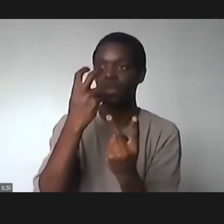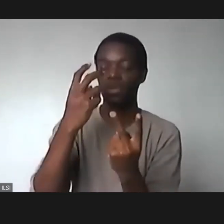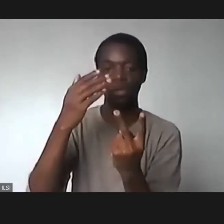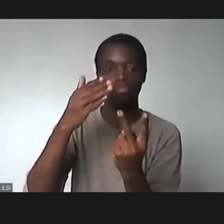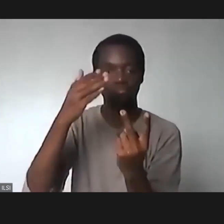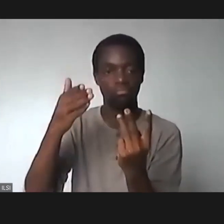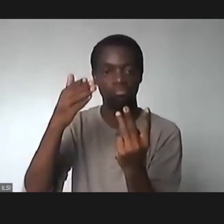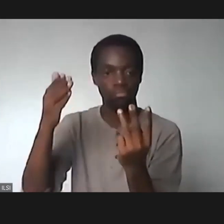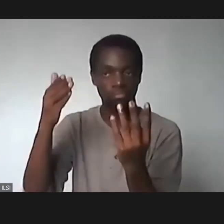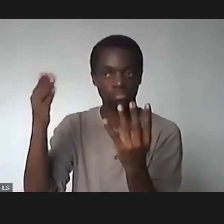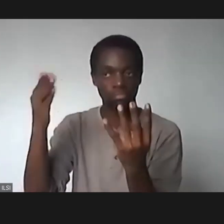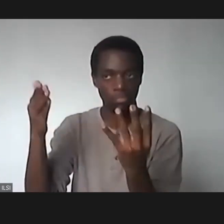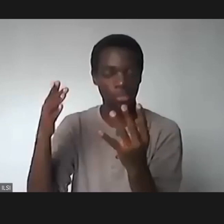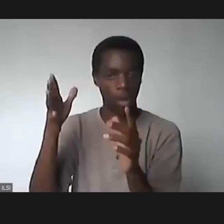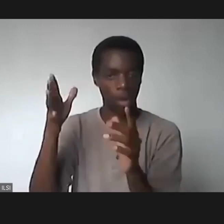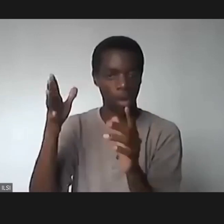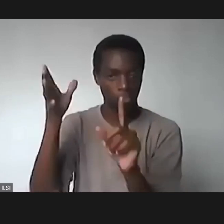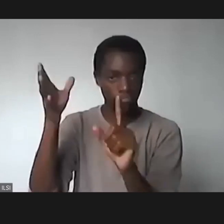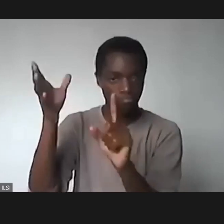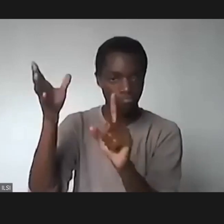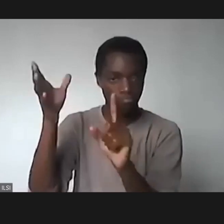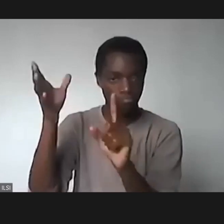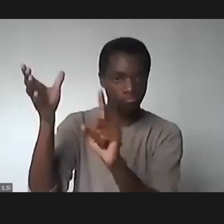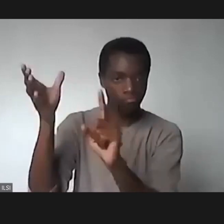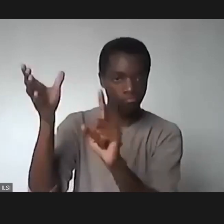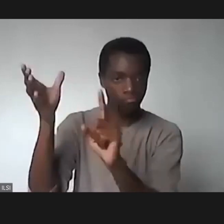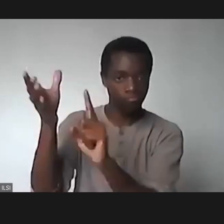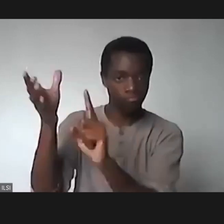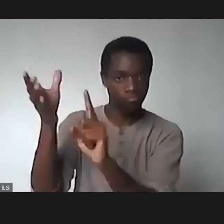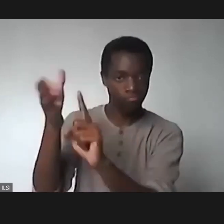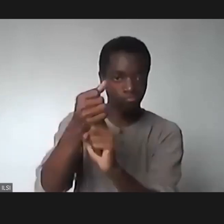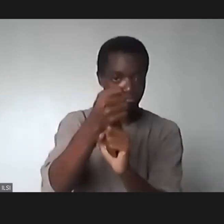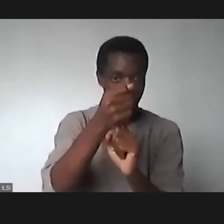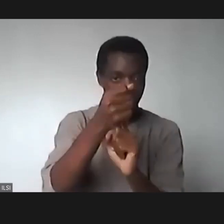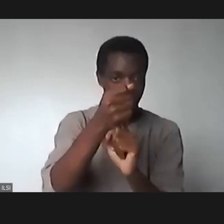Sí, bueno. En todo caso... Si entiendo bien la pregunta...